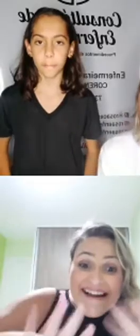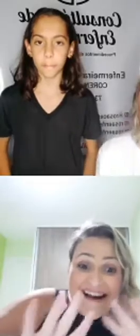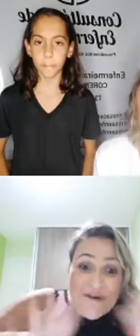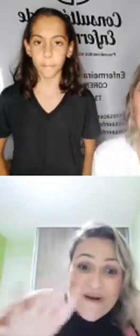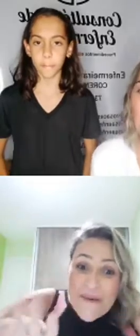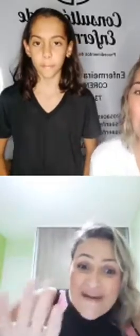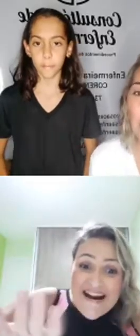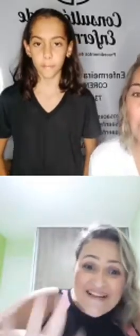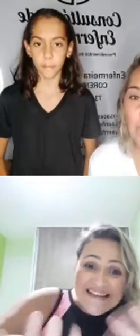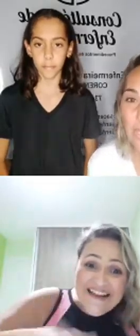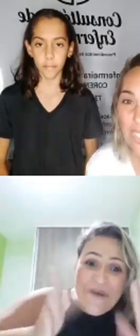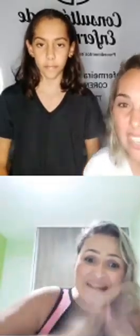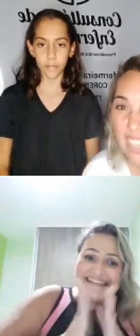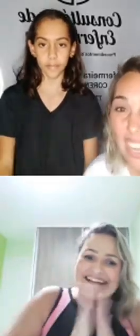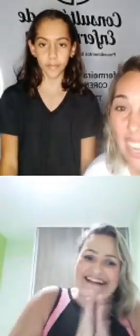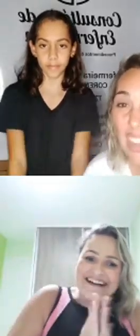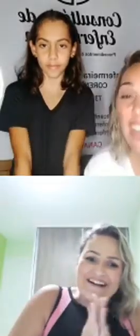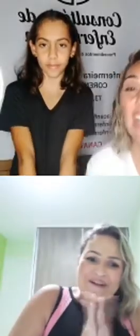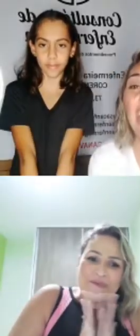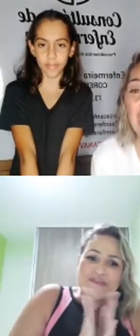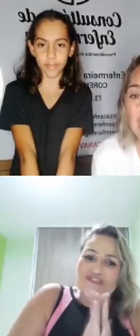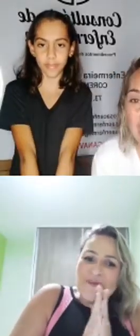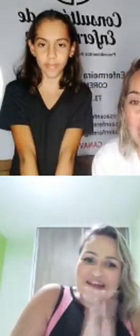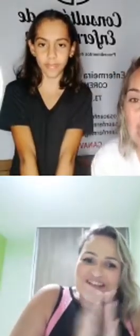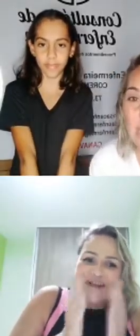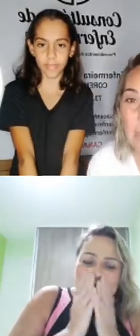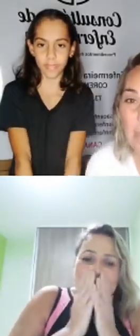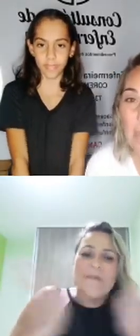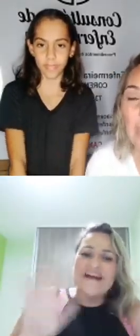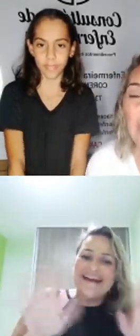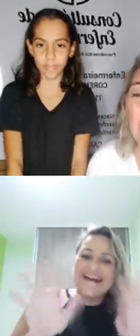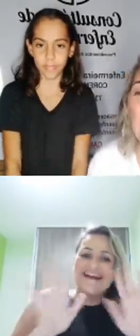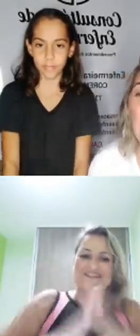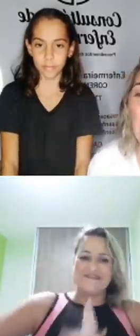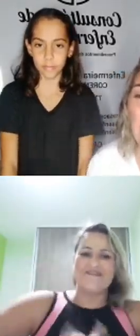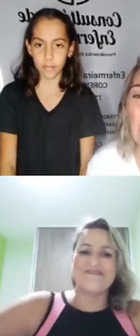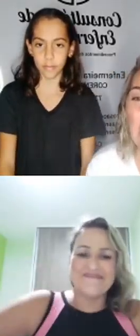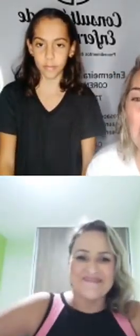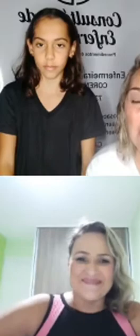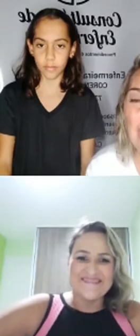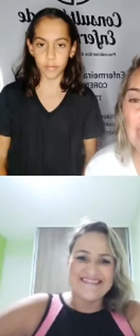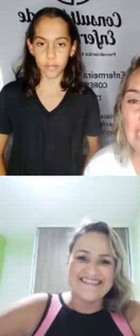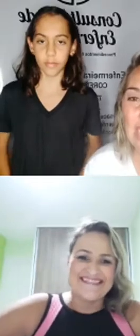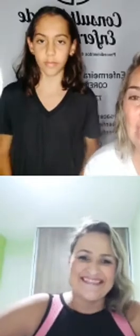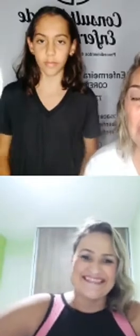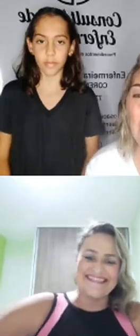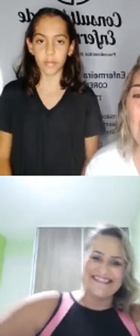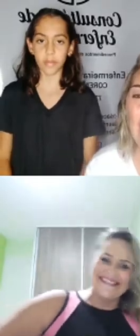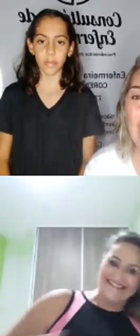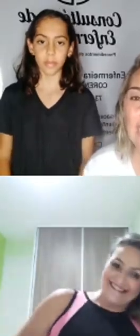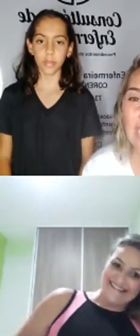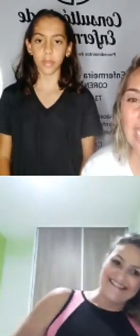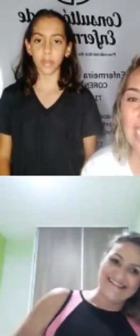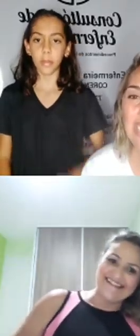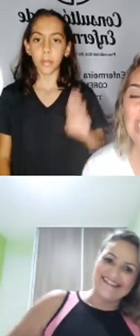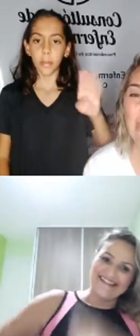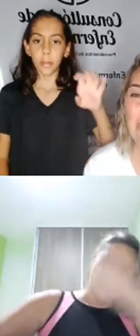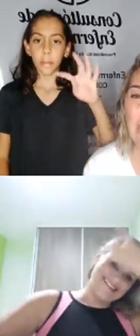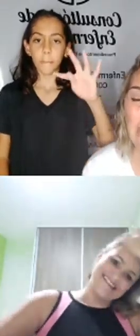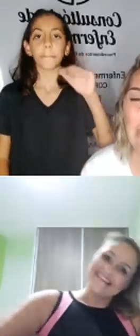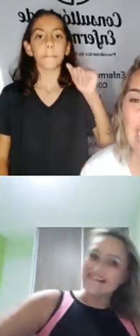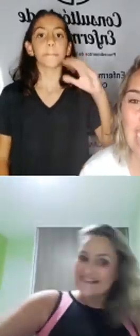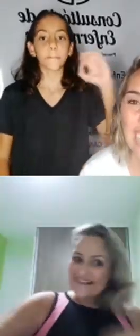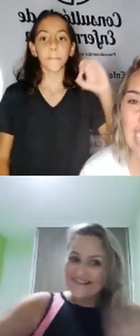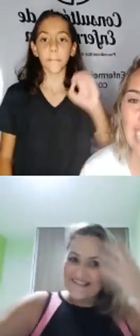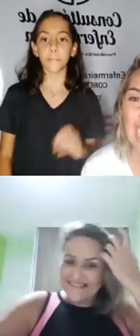acredito que Betão, meu irmão ali, ó, Betão, é pedindo beijo. isso. Beijo. Betão tá sempre colado aí, dando esse